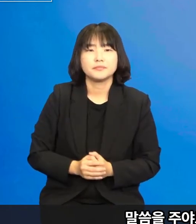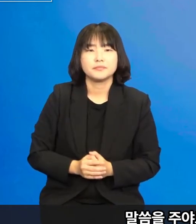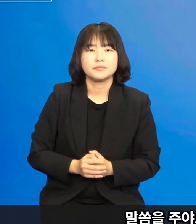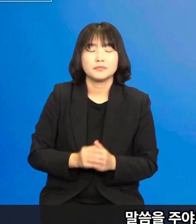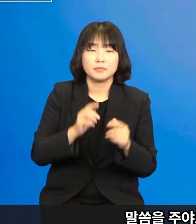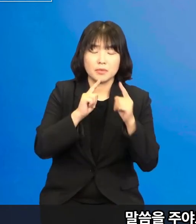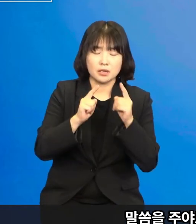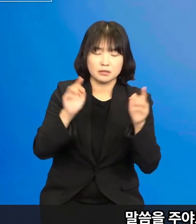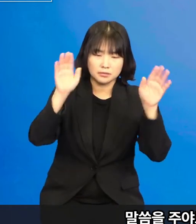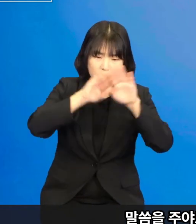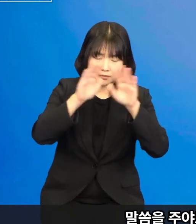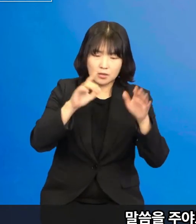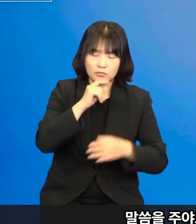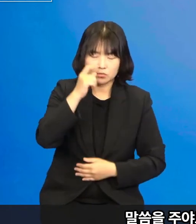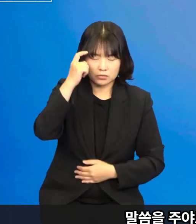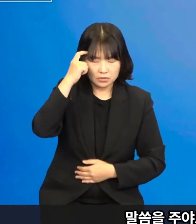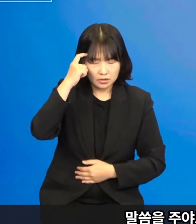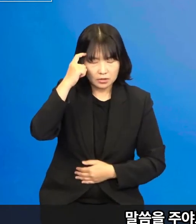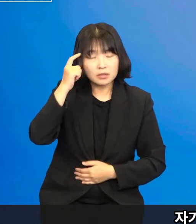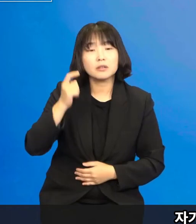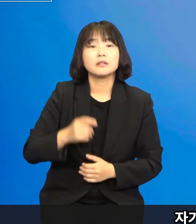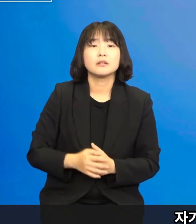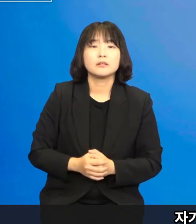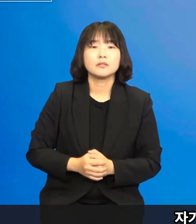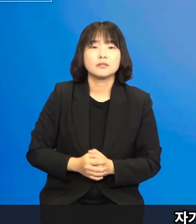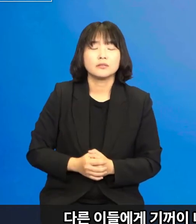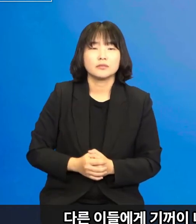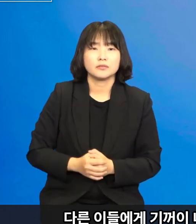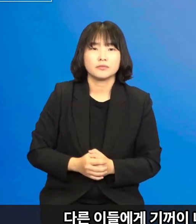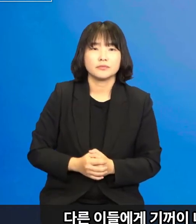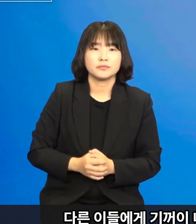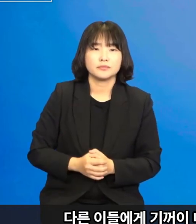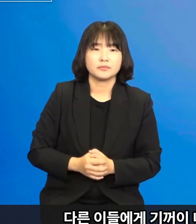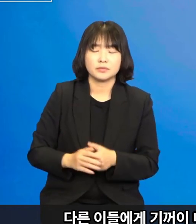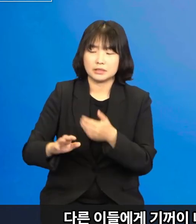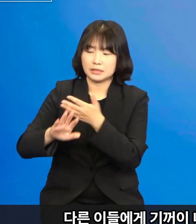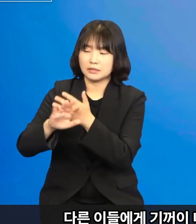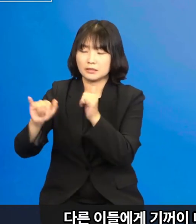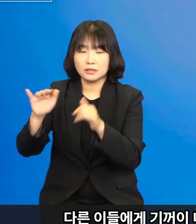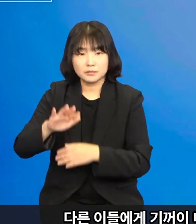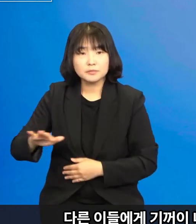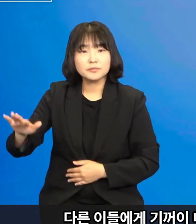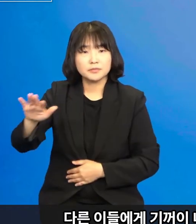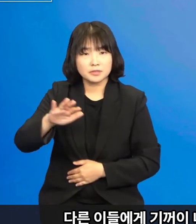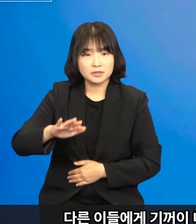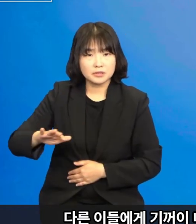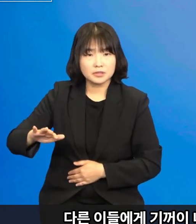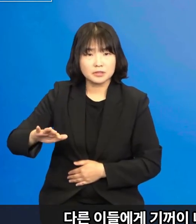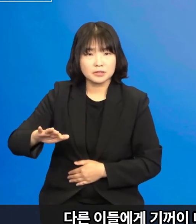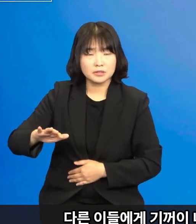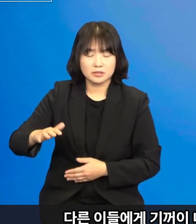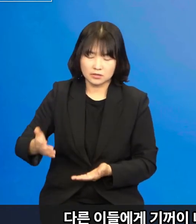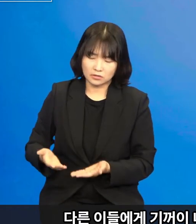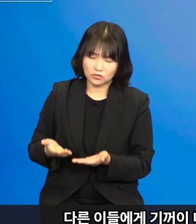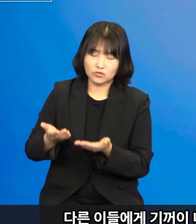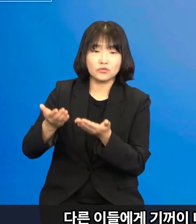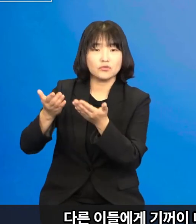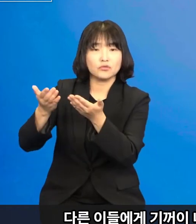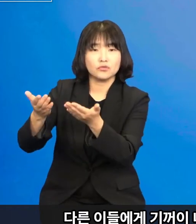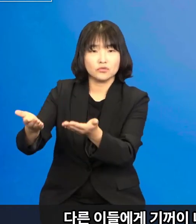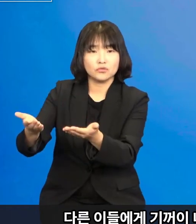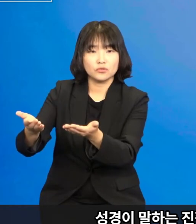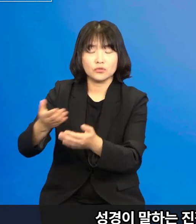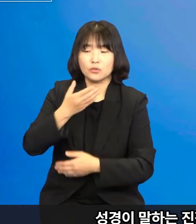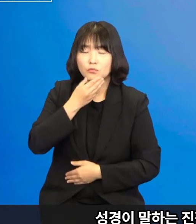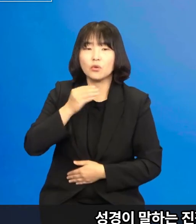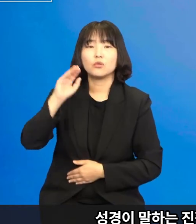말씀을 취하로 묵상한 사람이고요. 자기만이 아니라 다른 이들에게 기꺼이 내어주는 복이 되게 하는